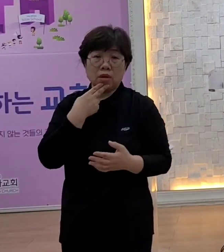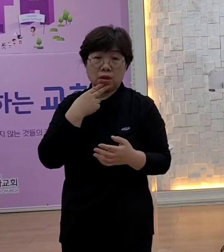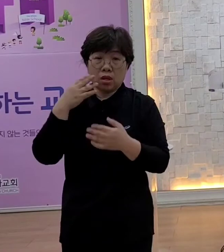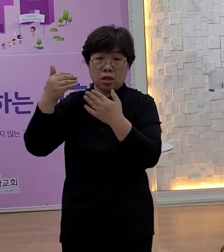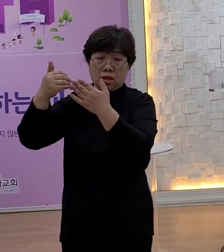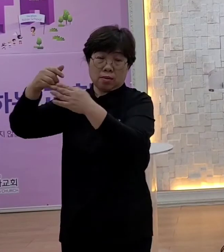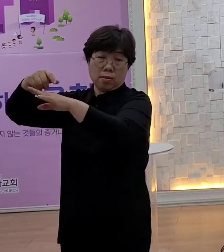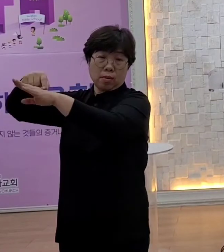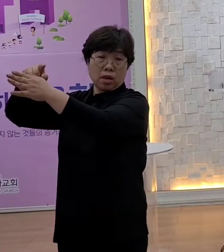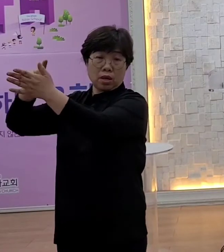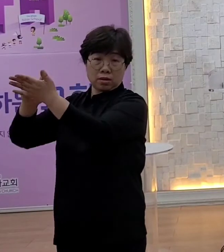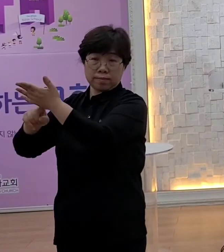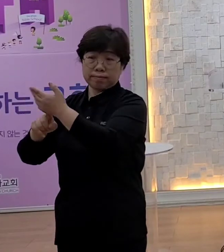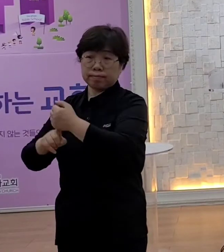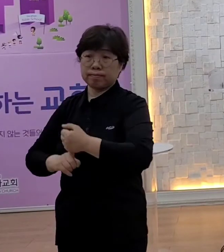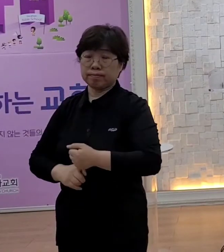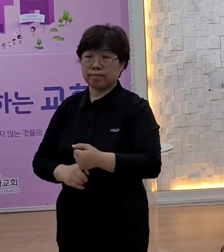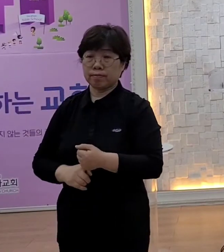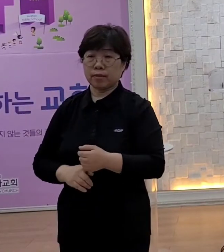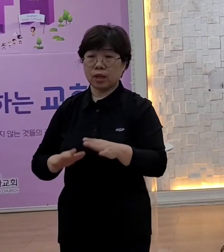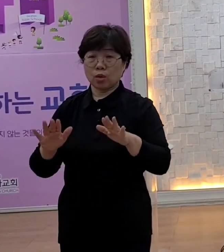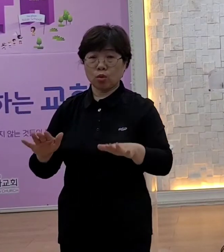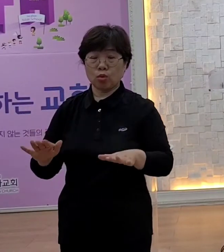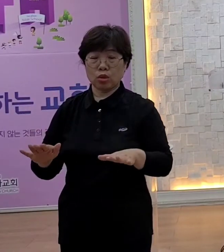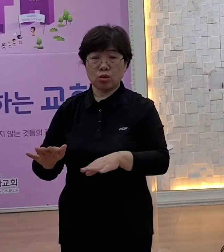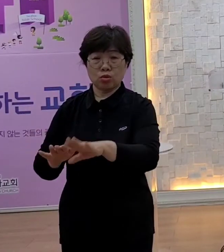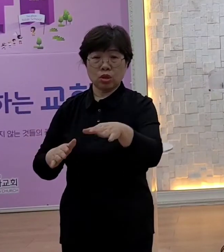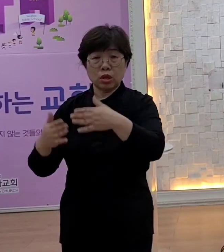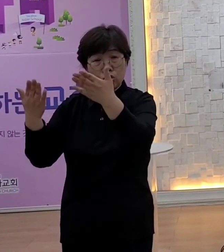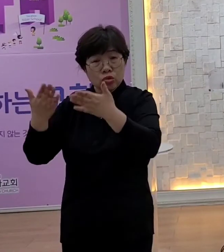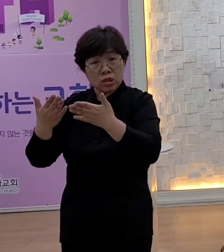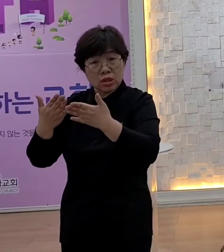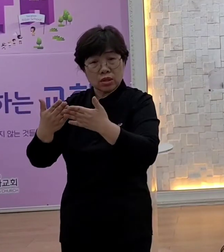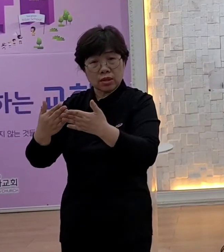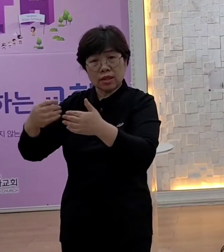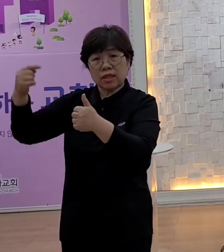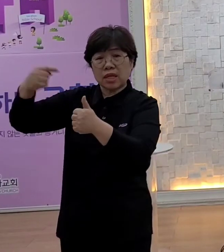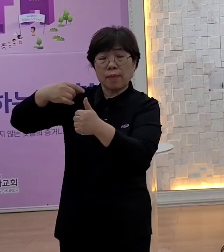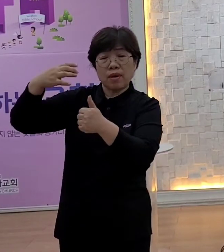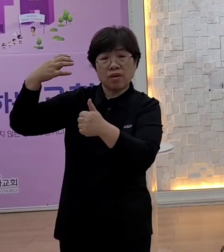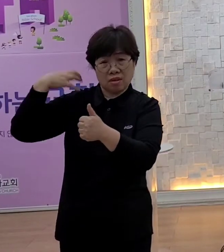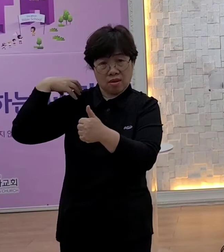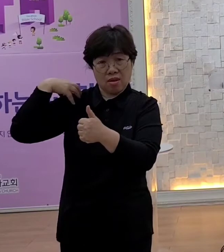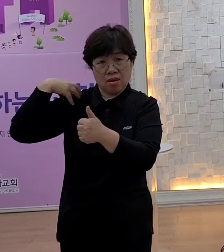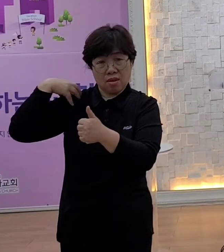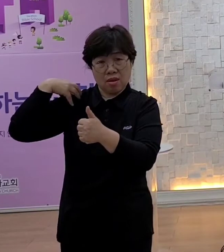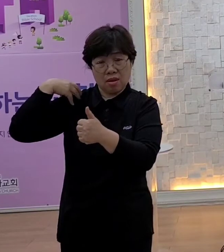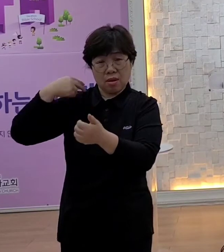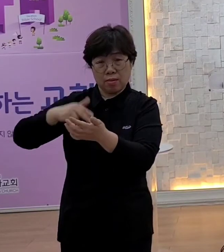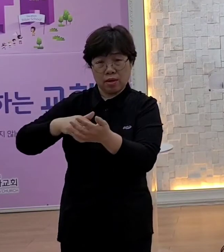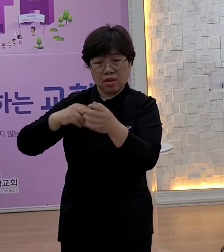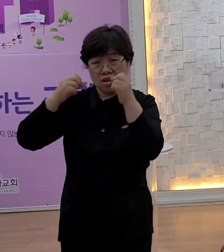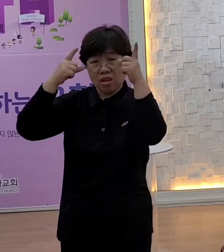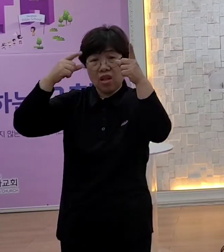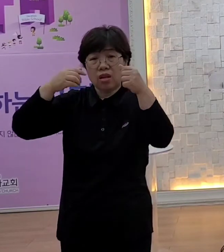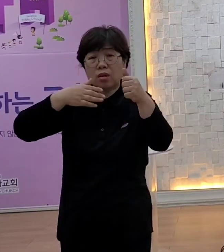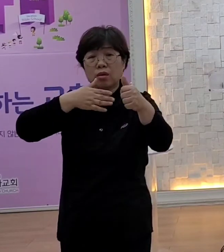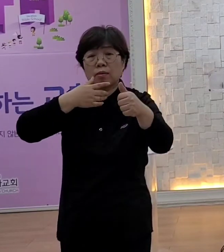이것이 하나님의 마음이고 오늘 우리에게 주신 사명이라는 사실을 여러분 깨닫기를